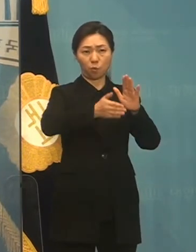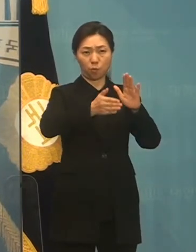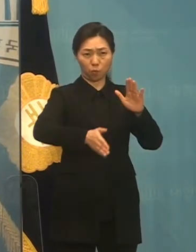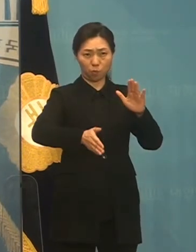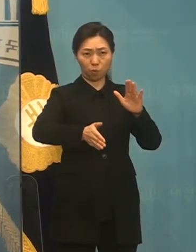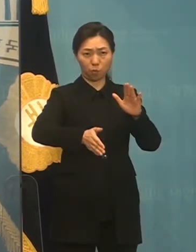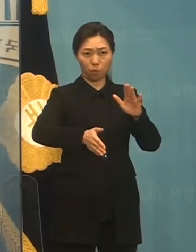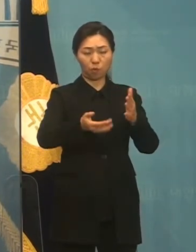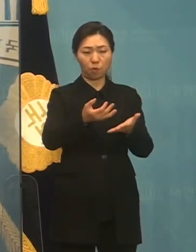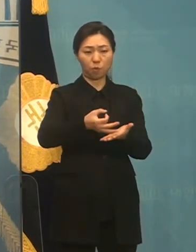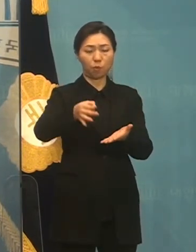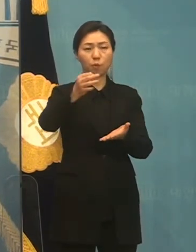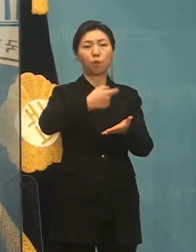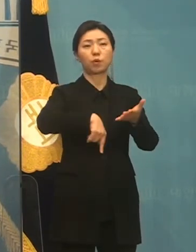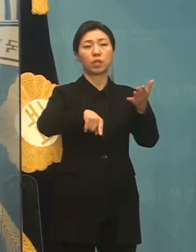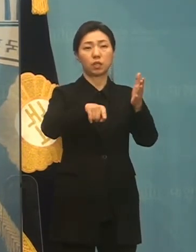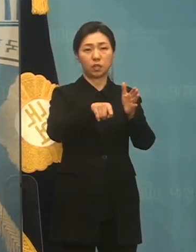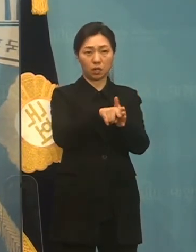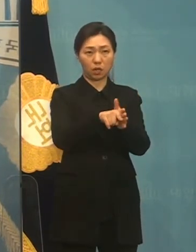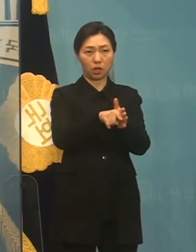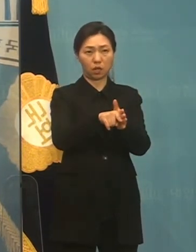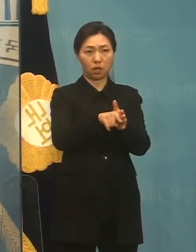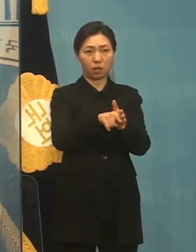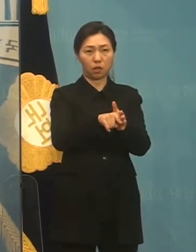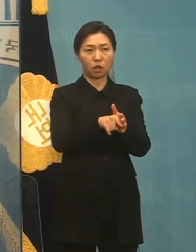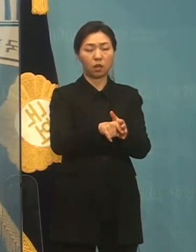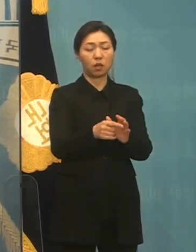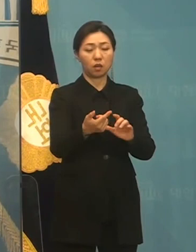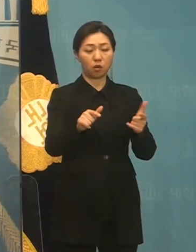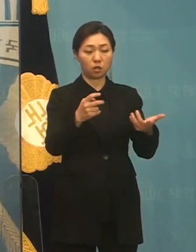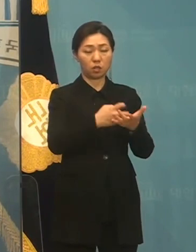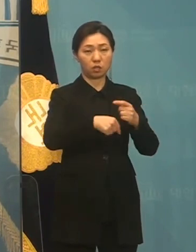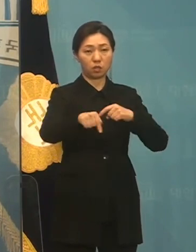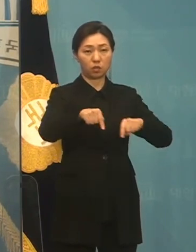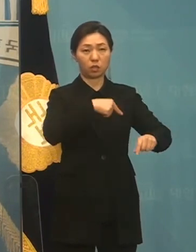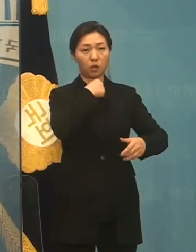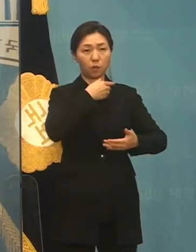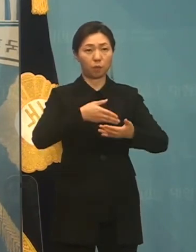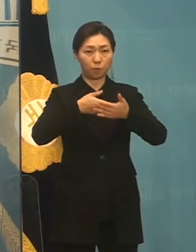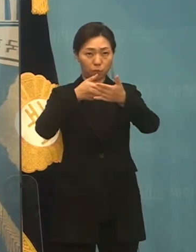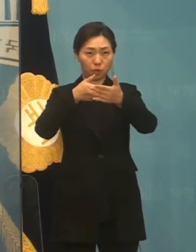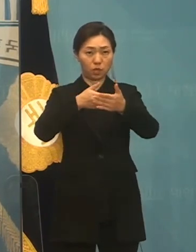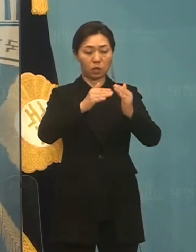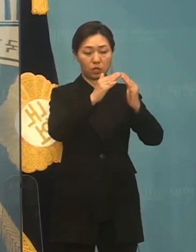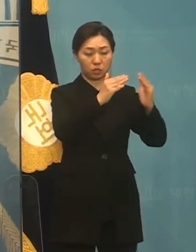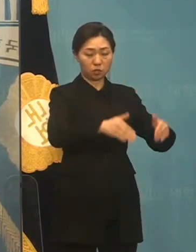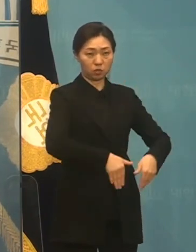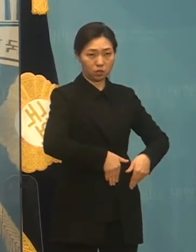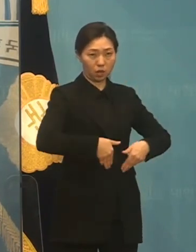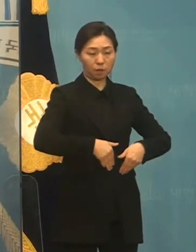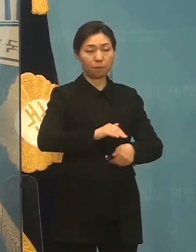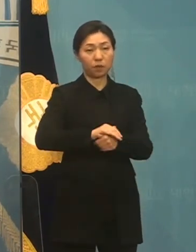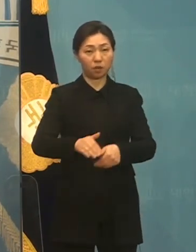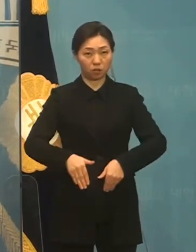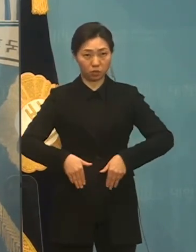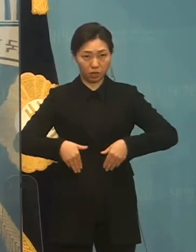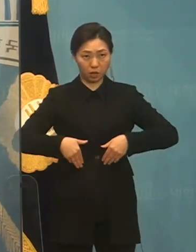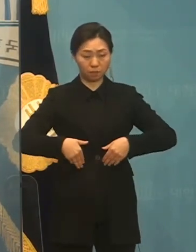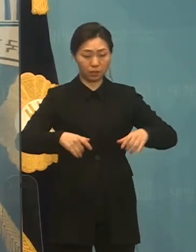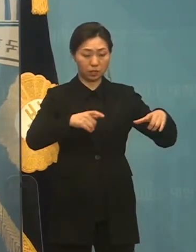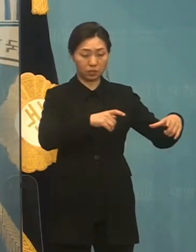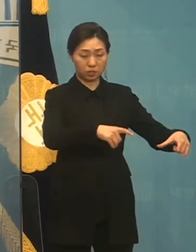경기를 촉구하는 전남, 전북, 또 경남 지역의